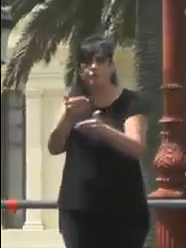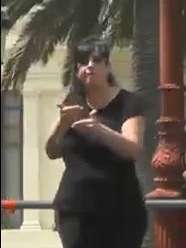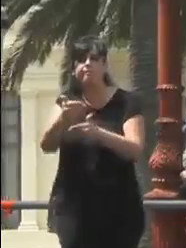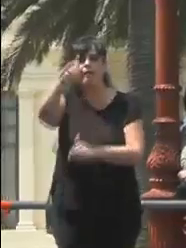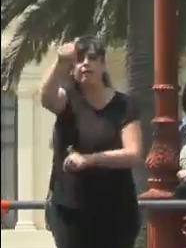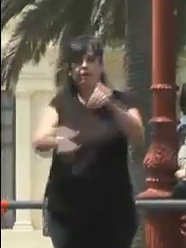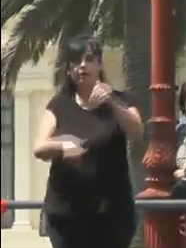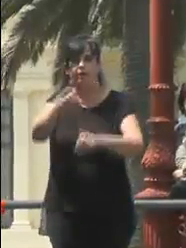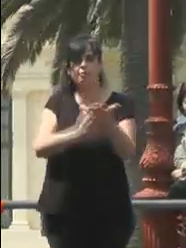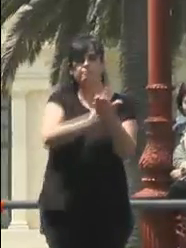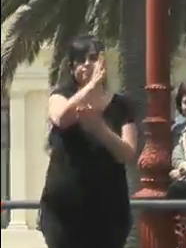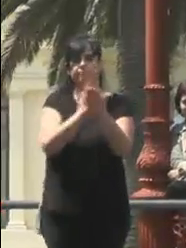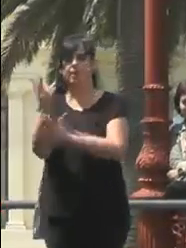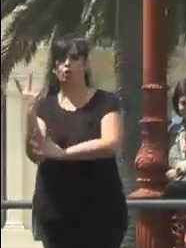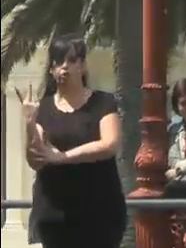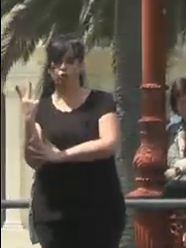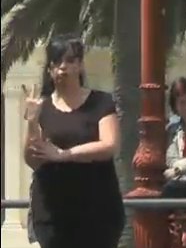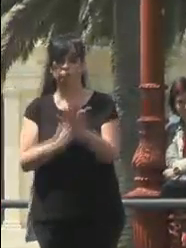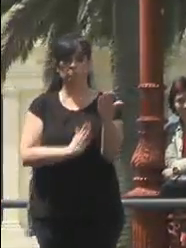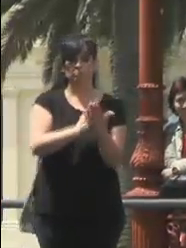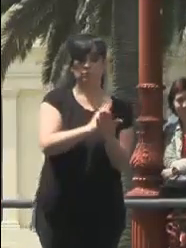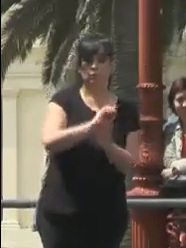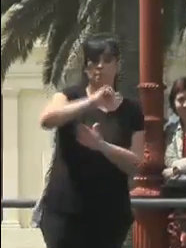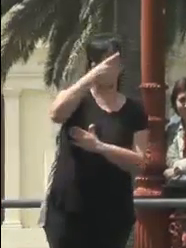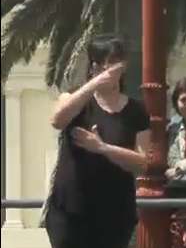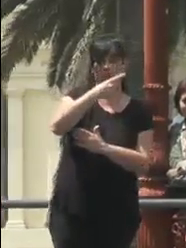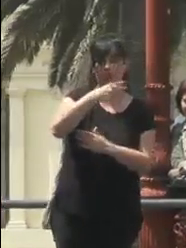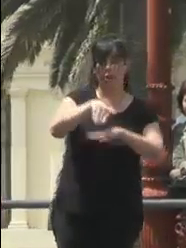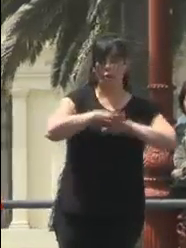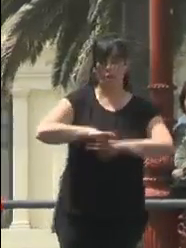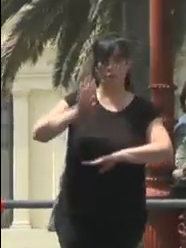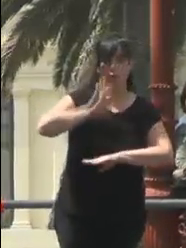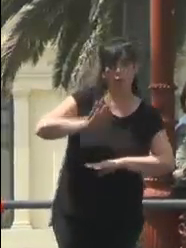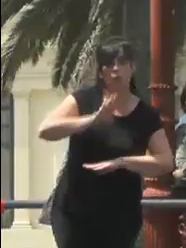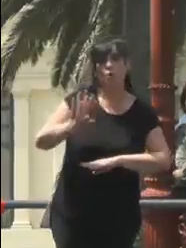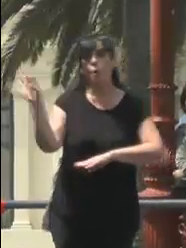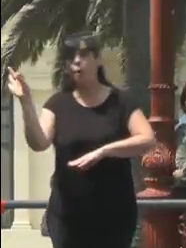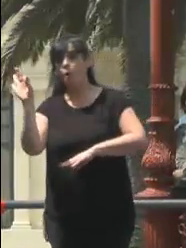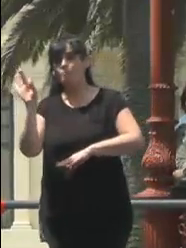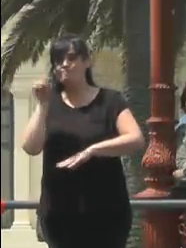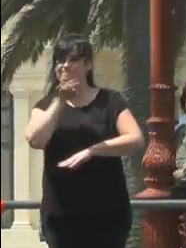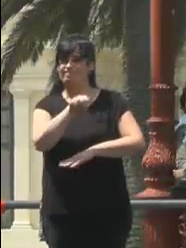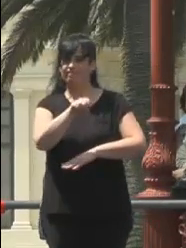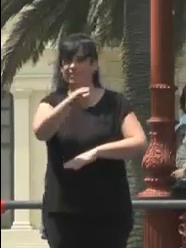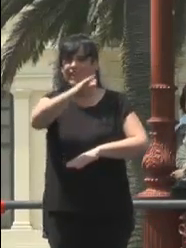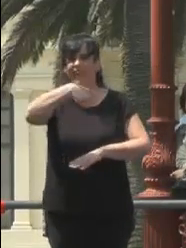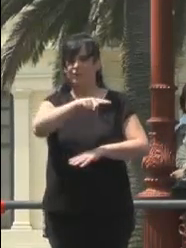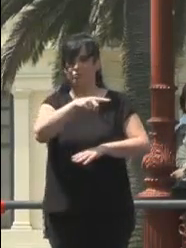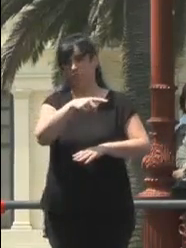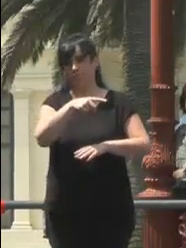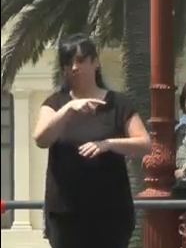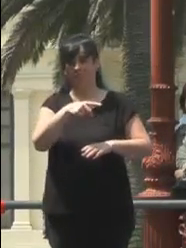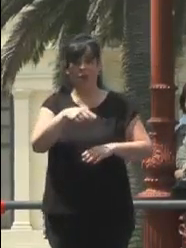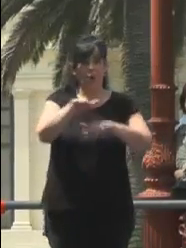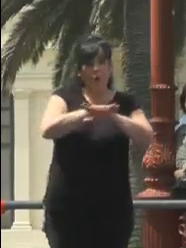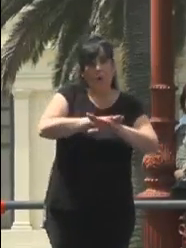hai dúas posibilidades. O goberno da corrupción, o goberno dos que non se presentan ás eleccións, os